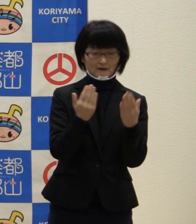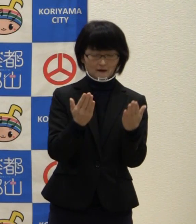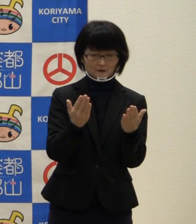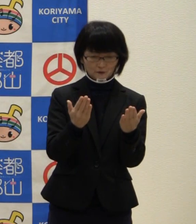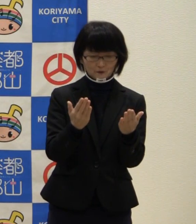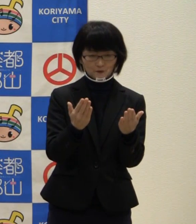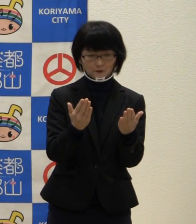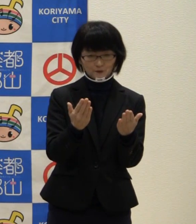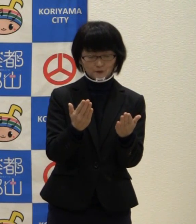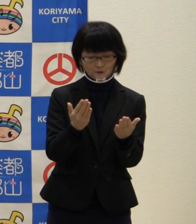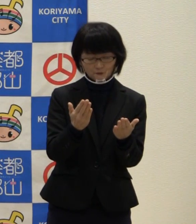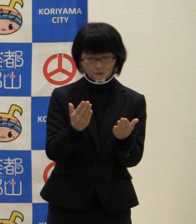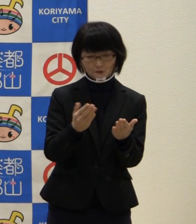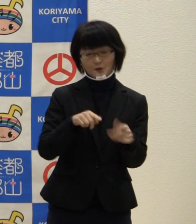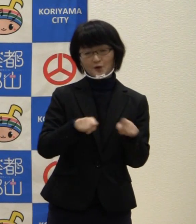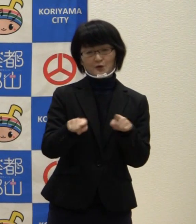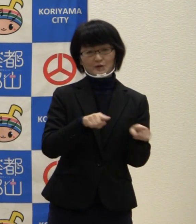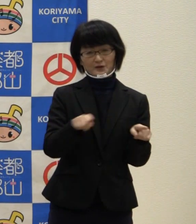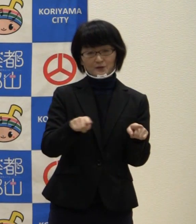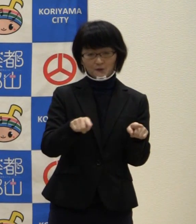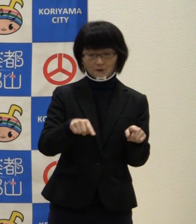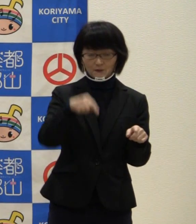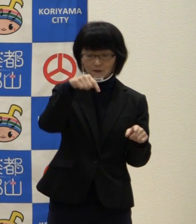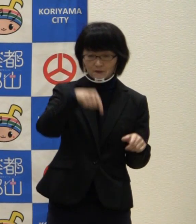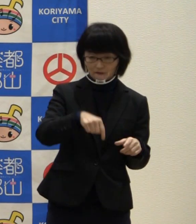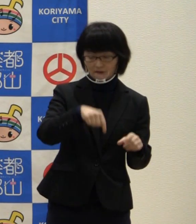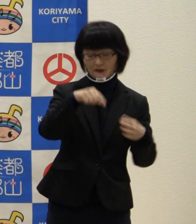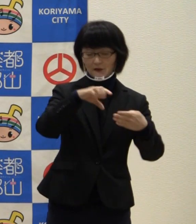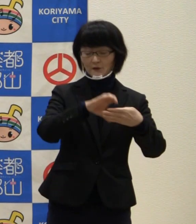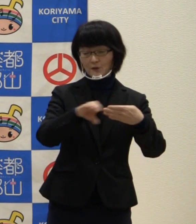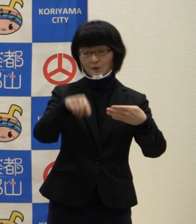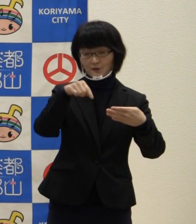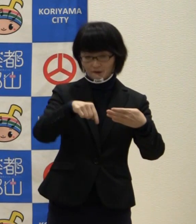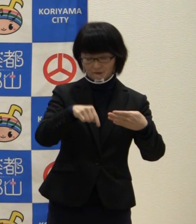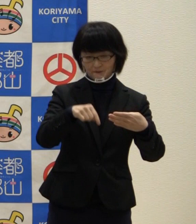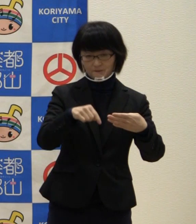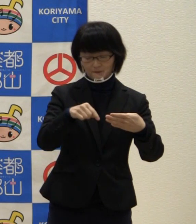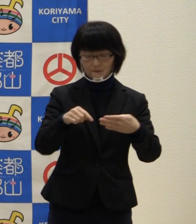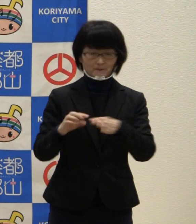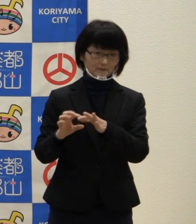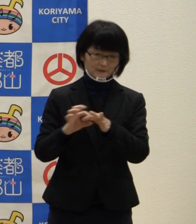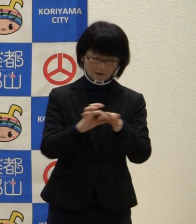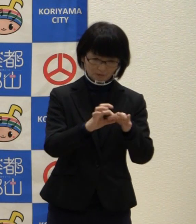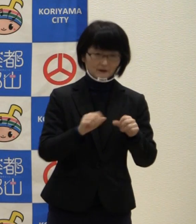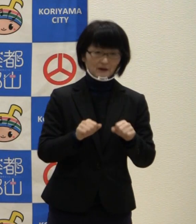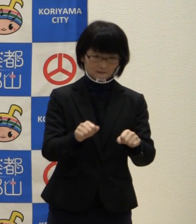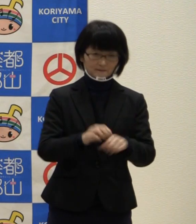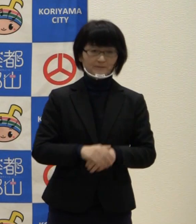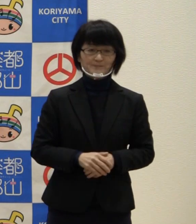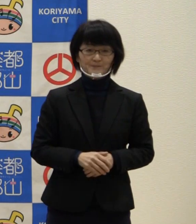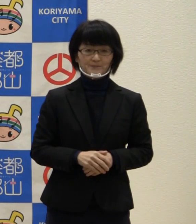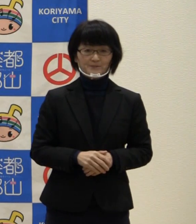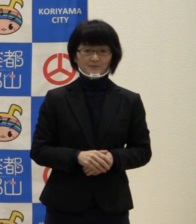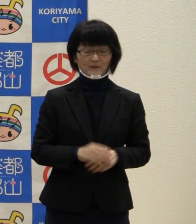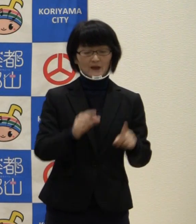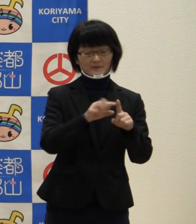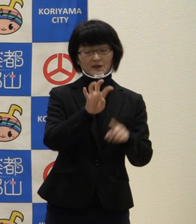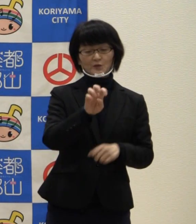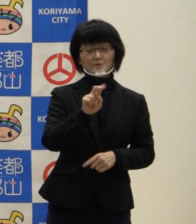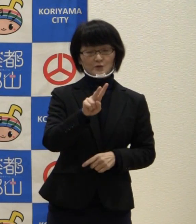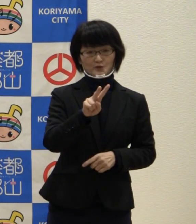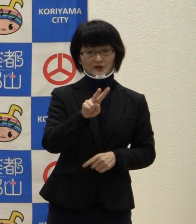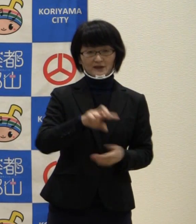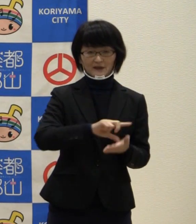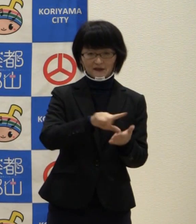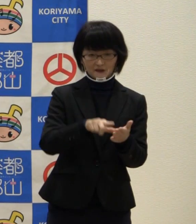導要領にも対応できる予算措置をするものでございます。それから、42ページ地